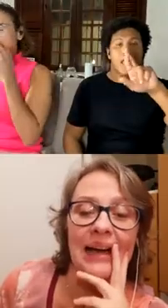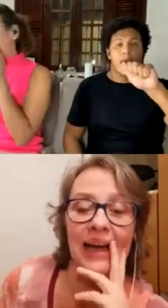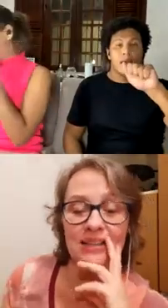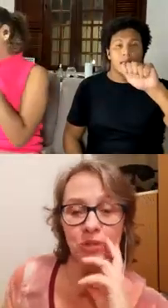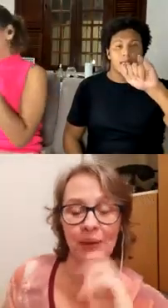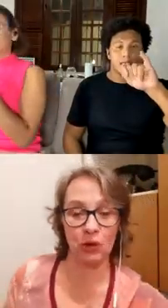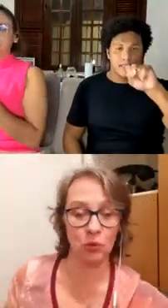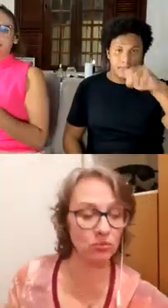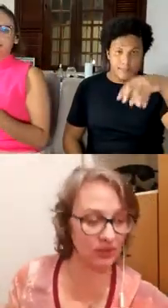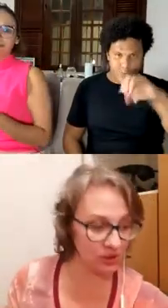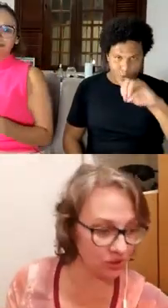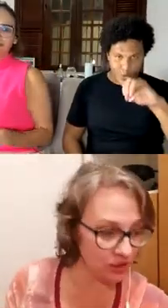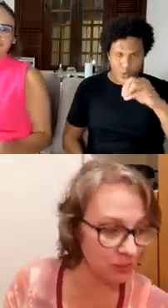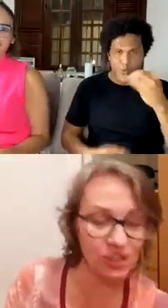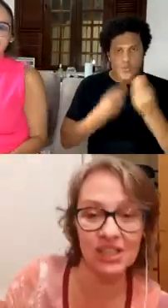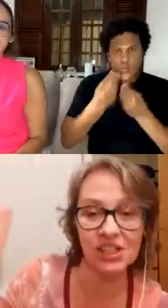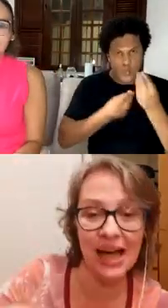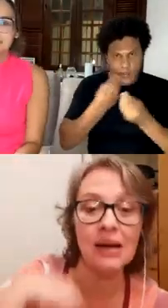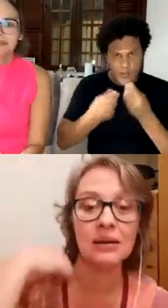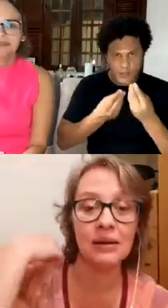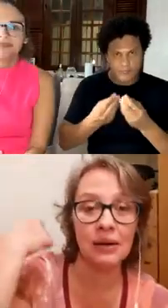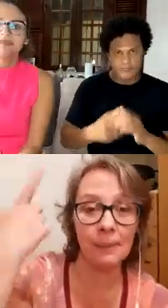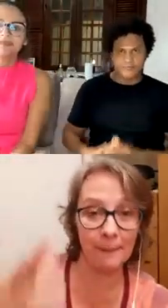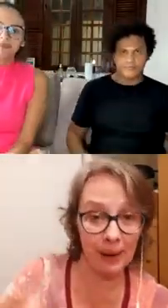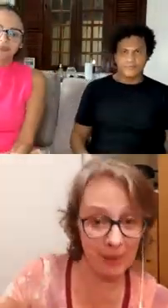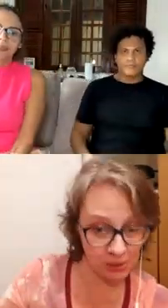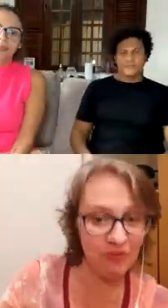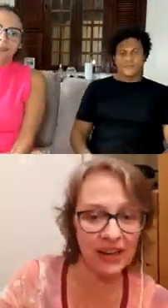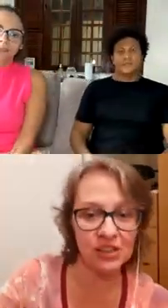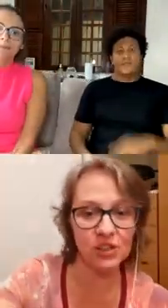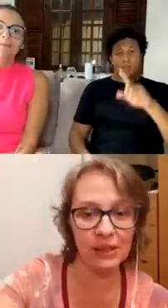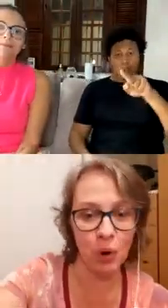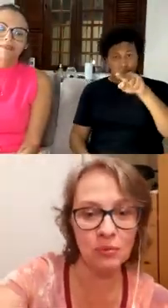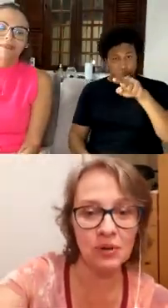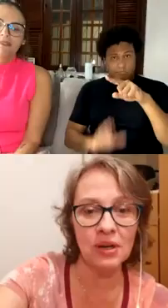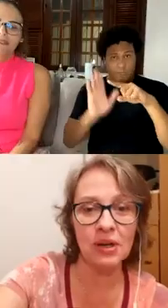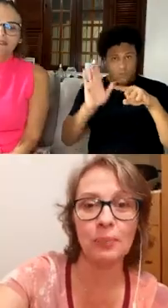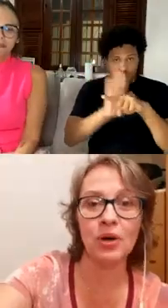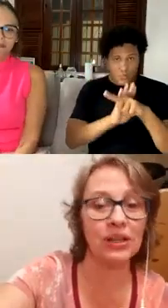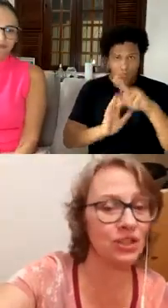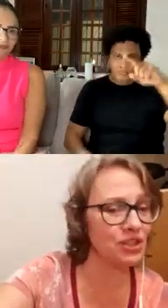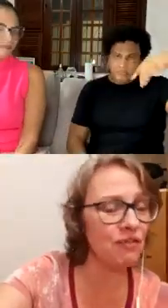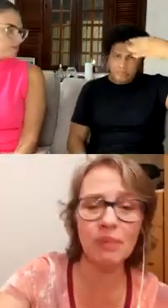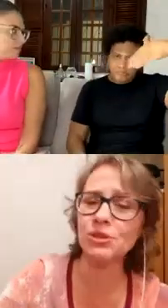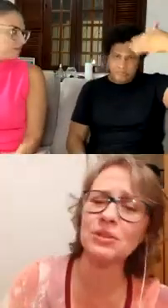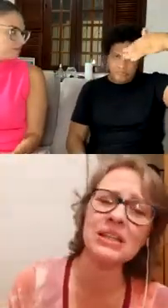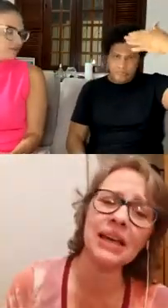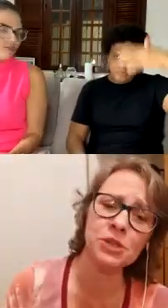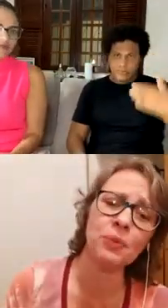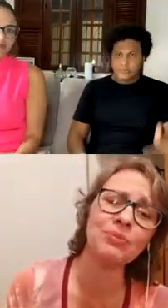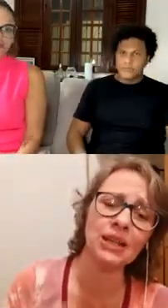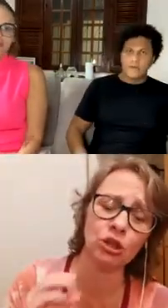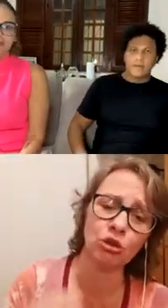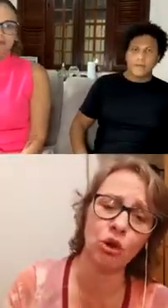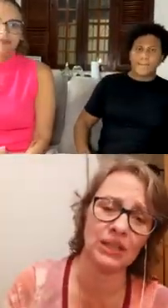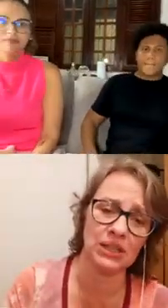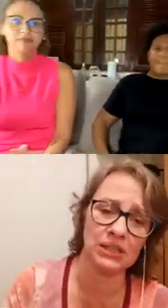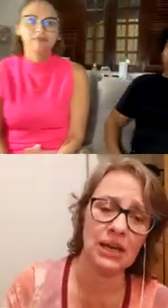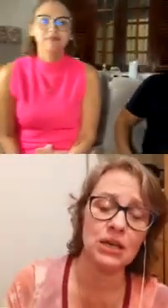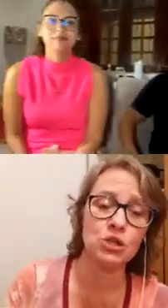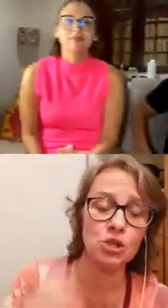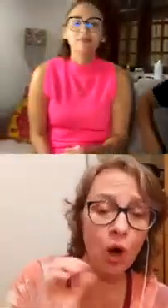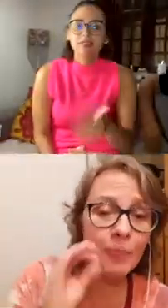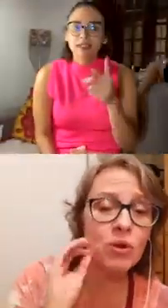Tá, essas perguntas nós vamos deixar para mais para frente, tá bom? Porque nós não vamos conseguir responder